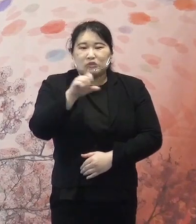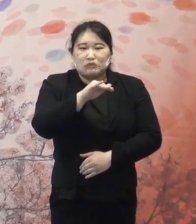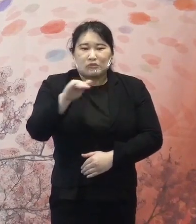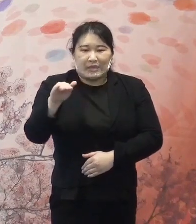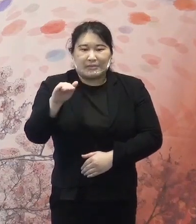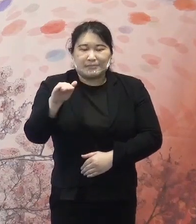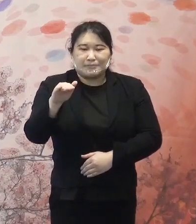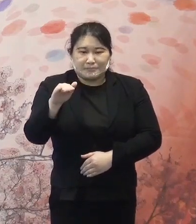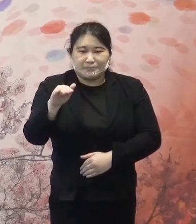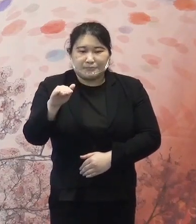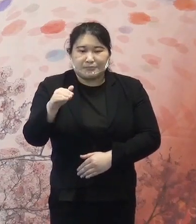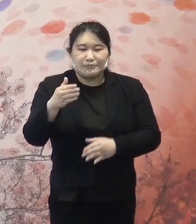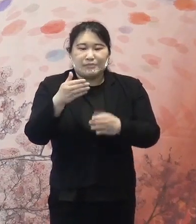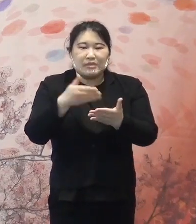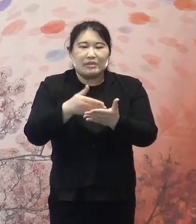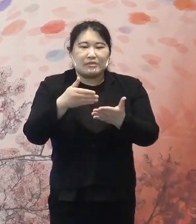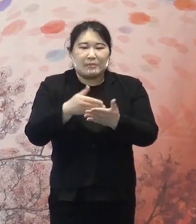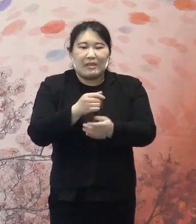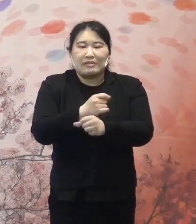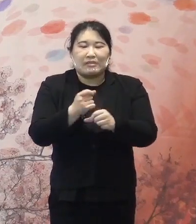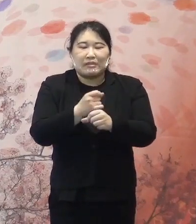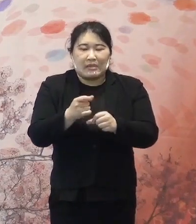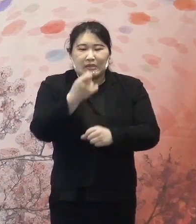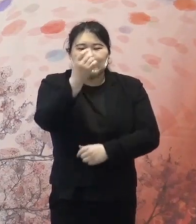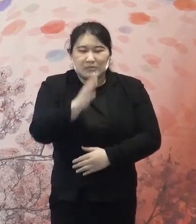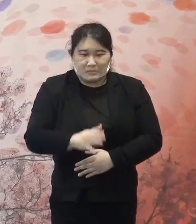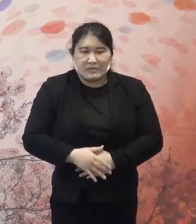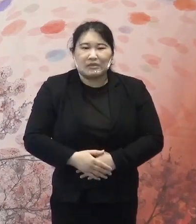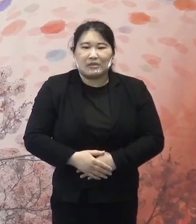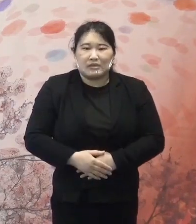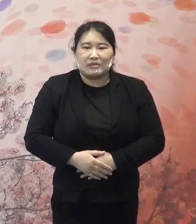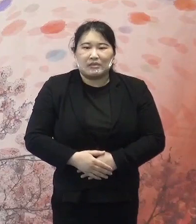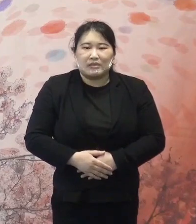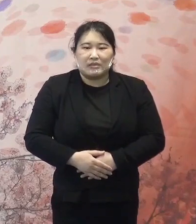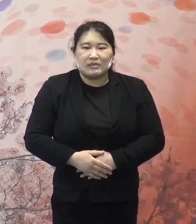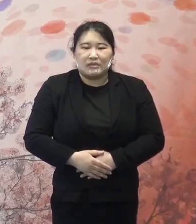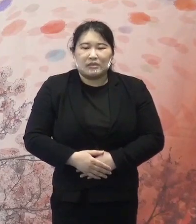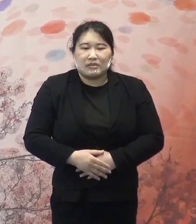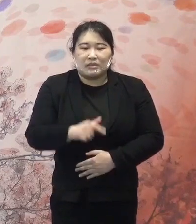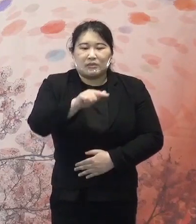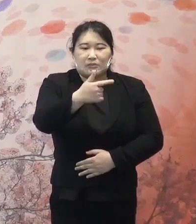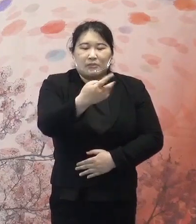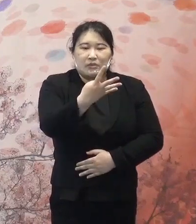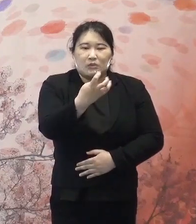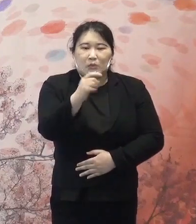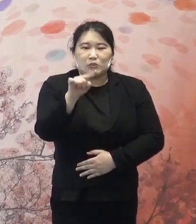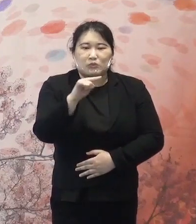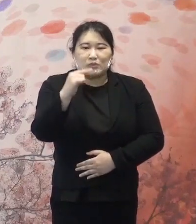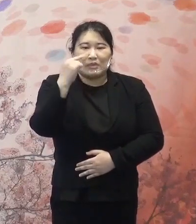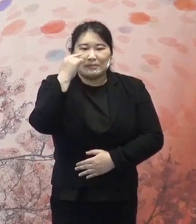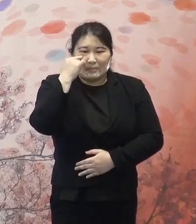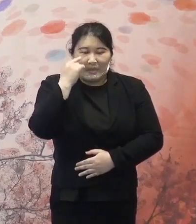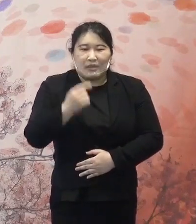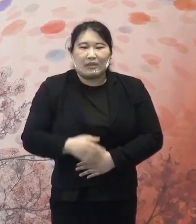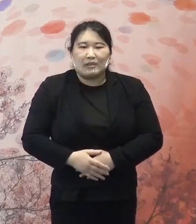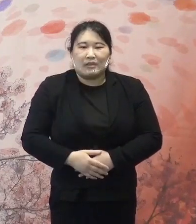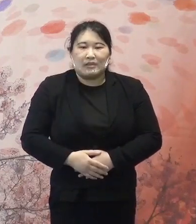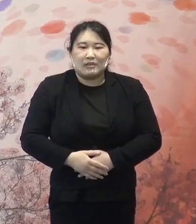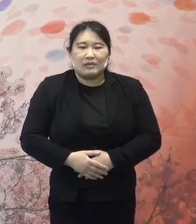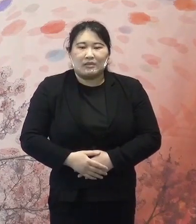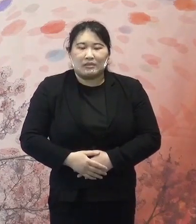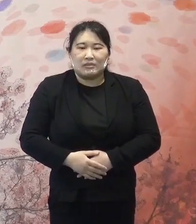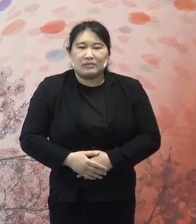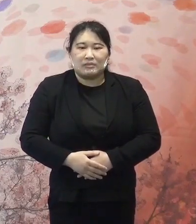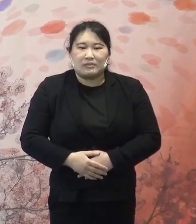と非公表とさせていただきます。ご容赦いただきたいと思います。640例目についてでございますが、こち